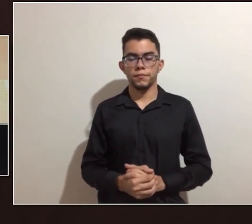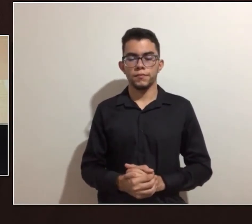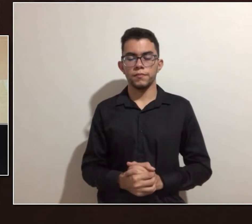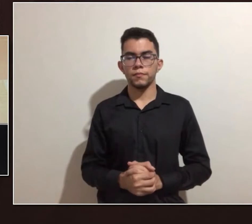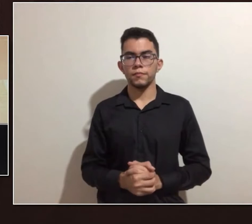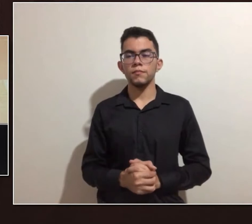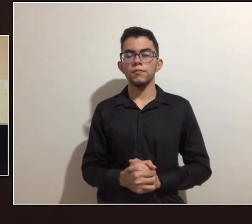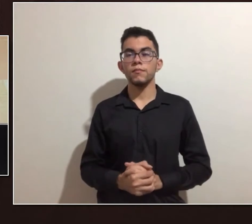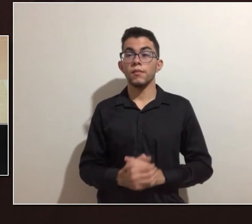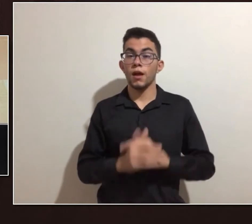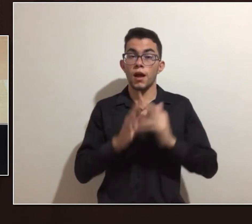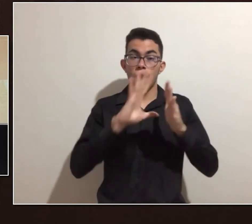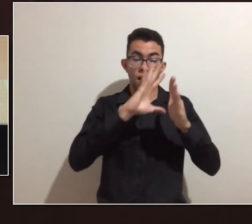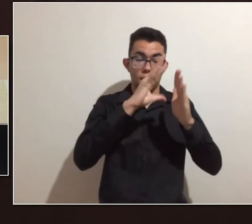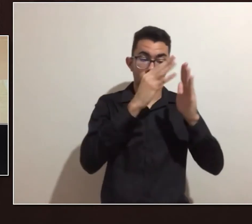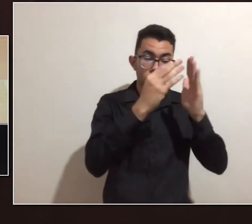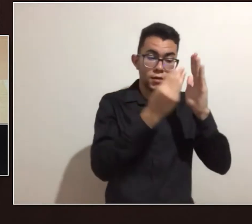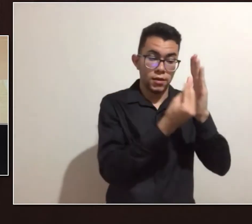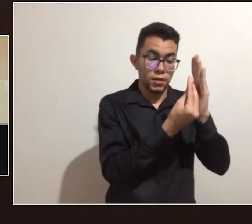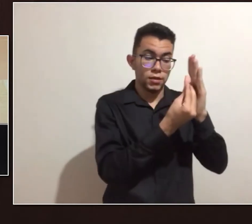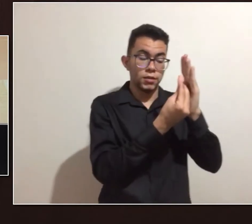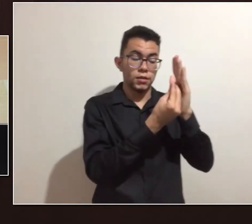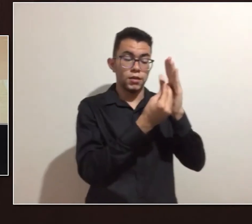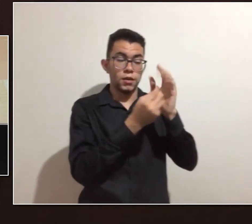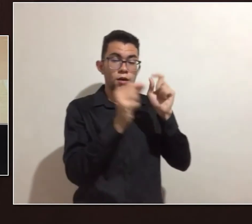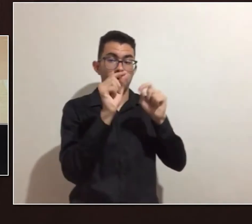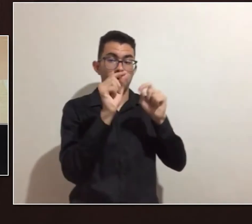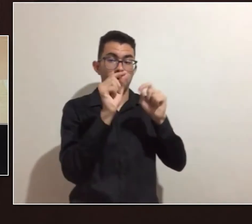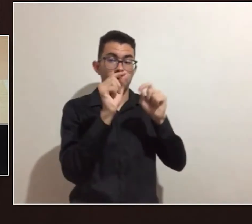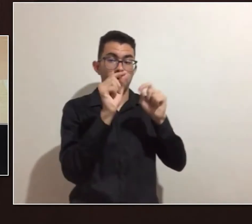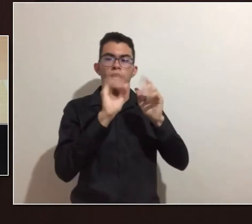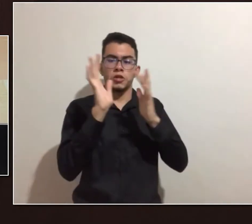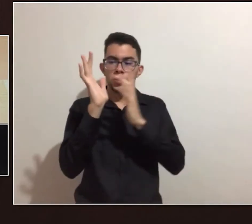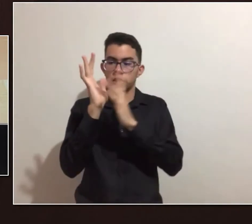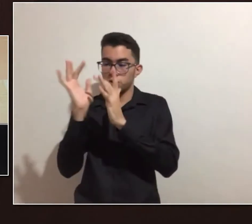do Senhor Jesus a missão de pregar o evangelho.